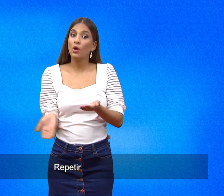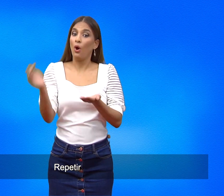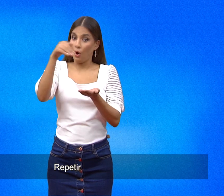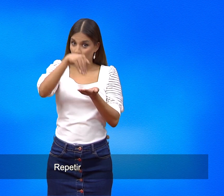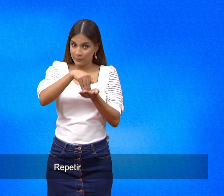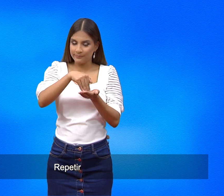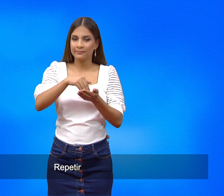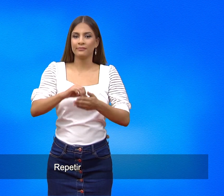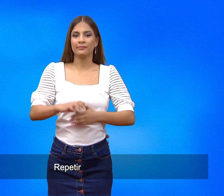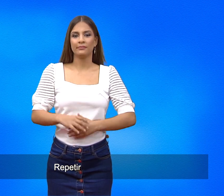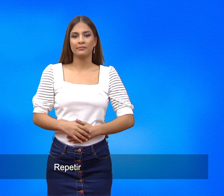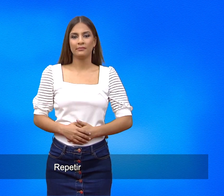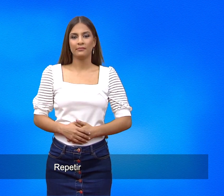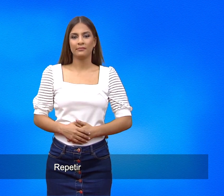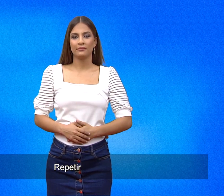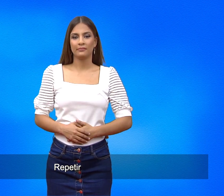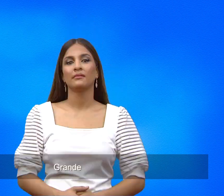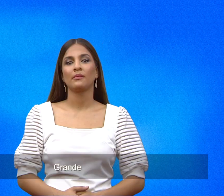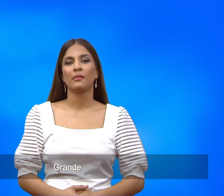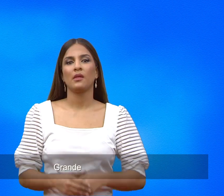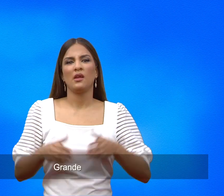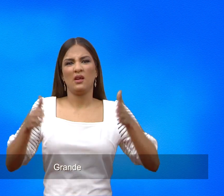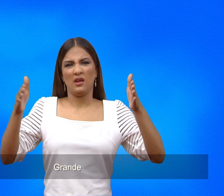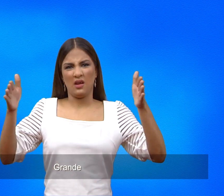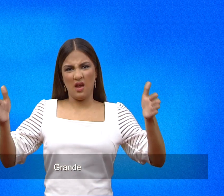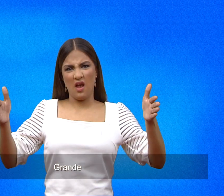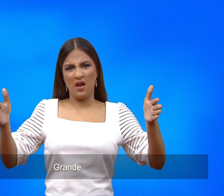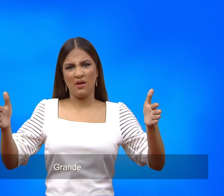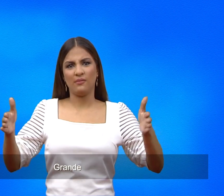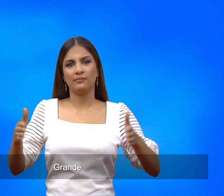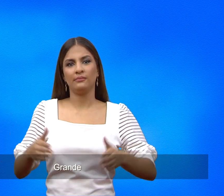y repetir grande